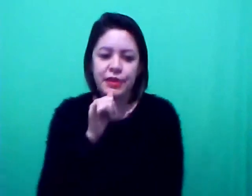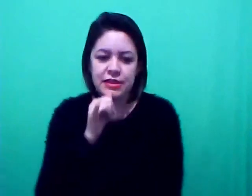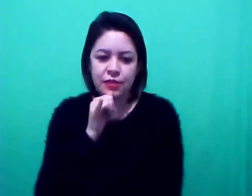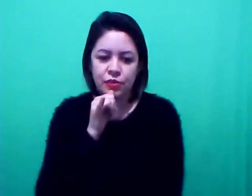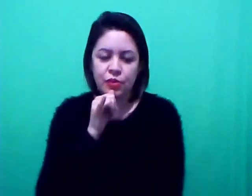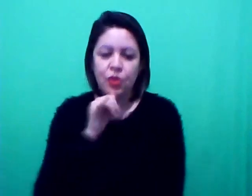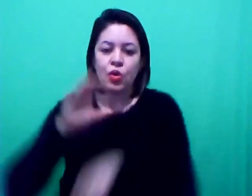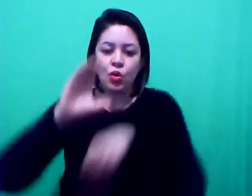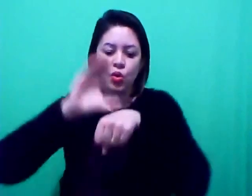Uma dúvida, por exemplo.